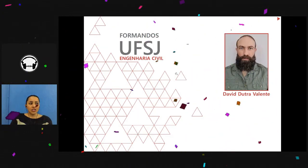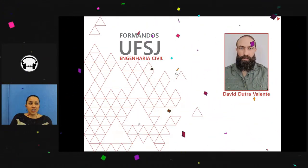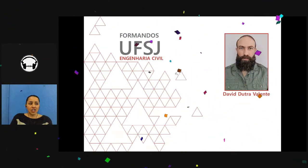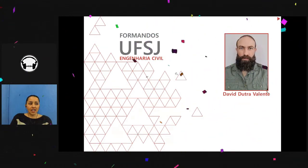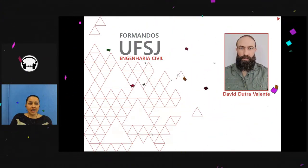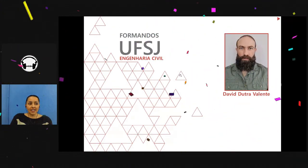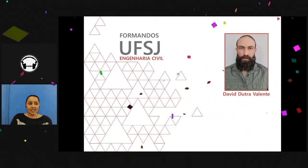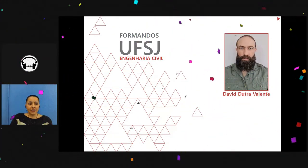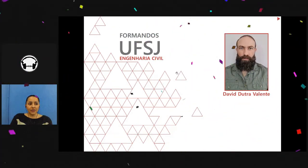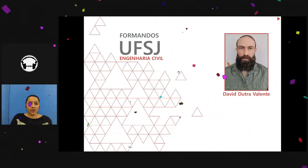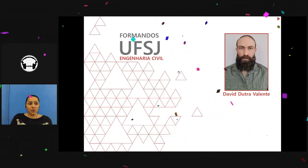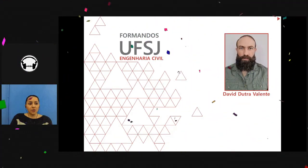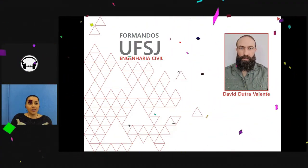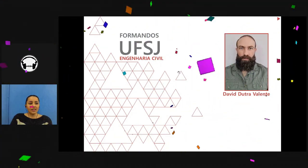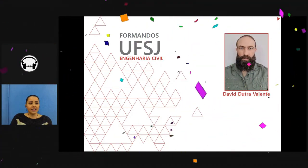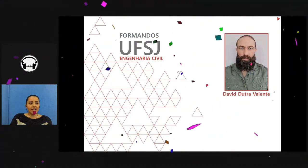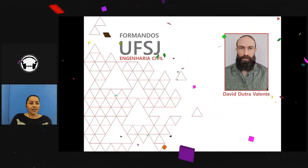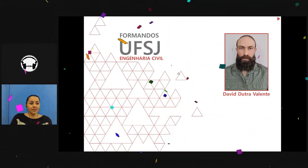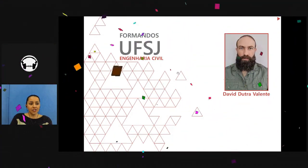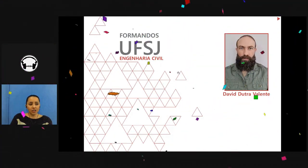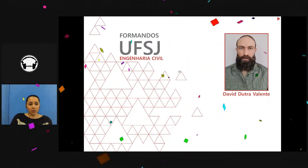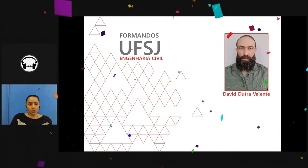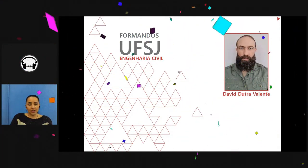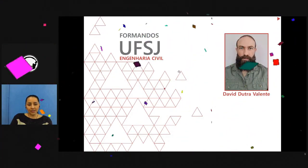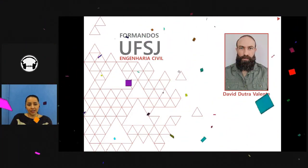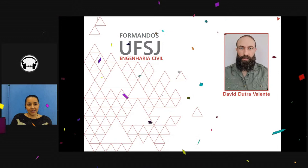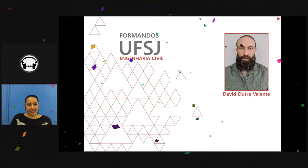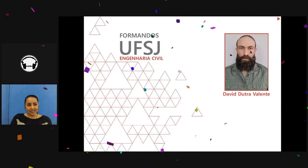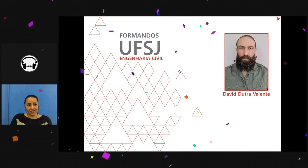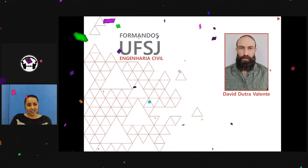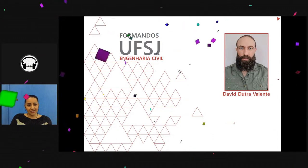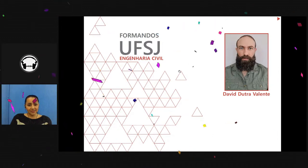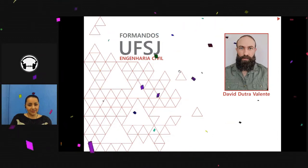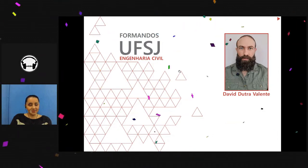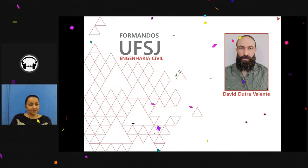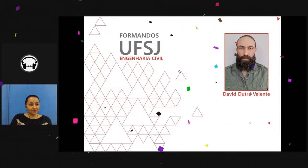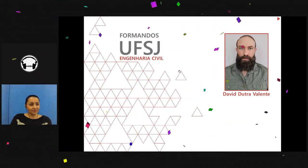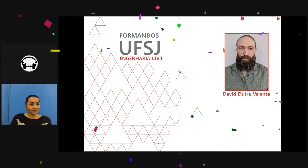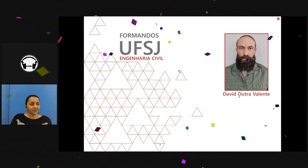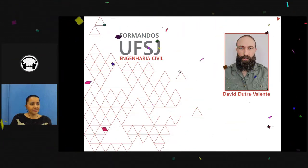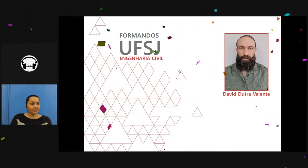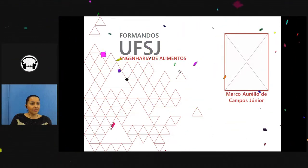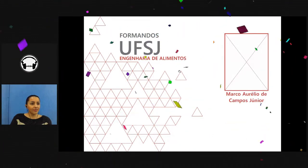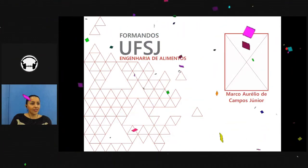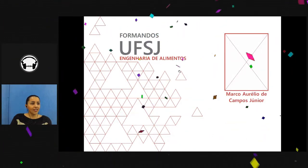No curso de Engenharia Civil, David Dutra Valente.